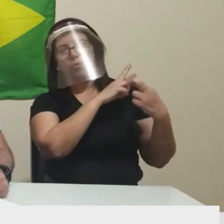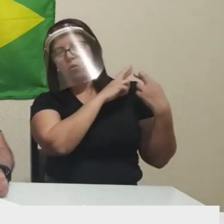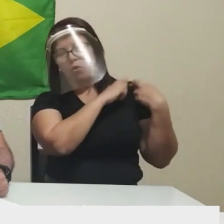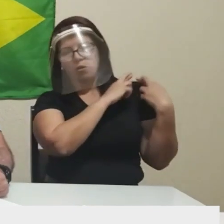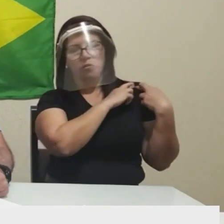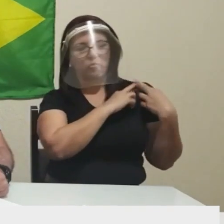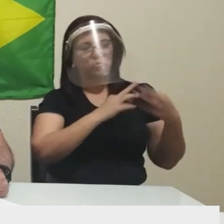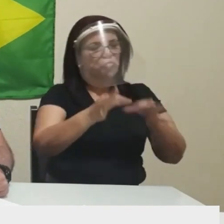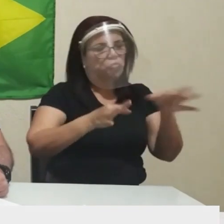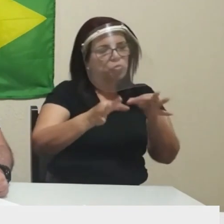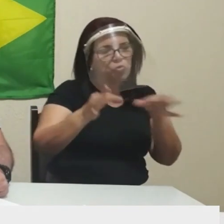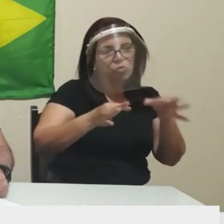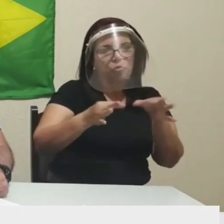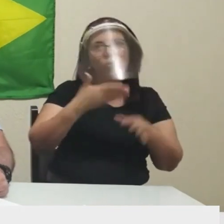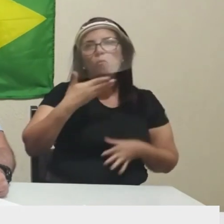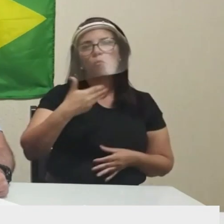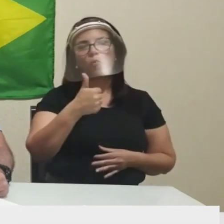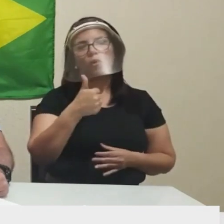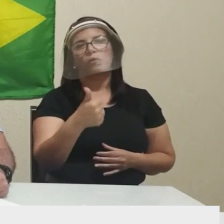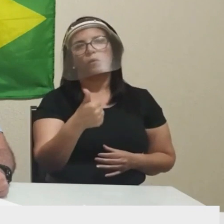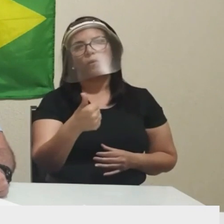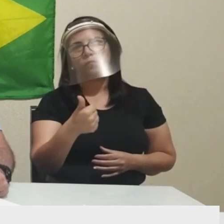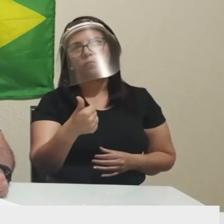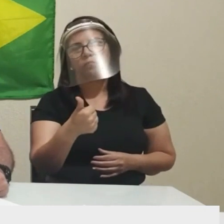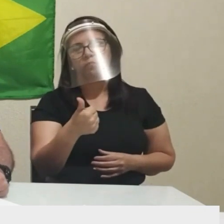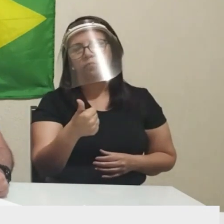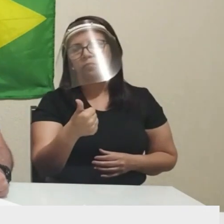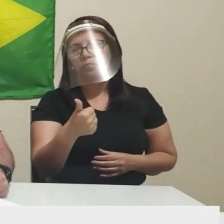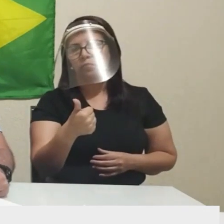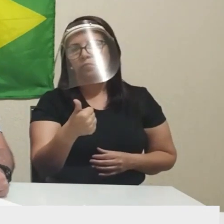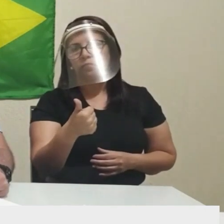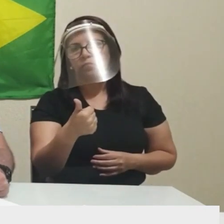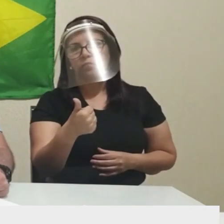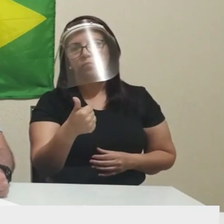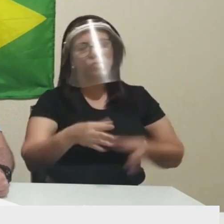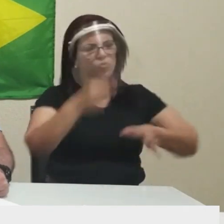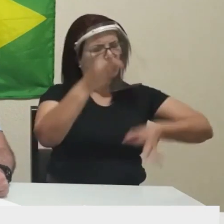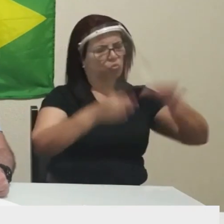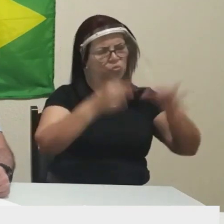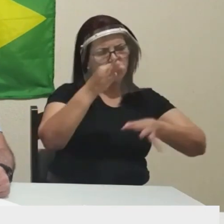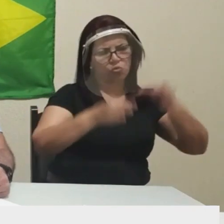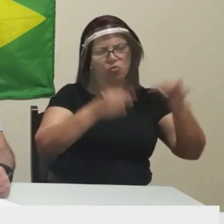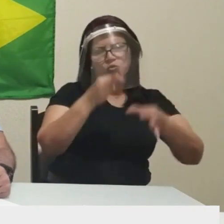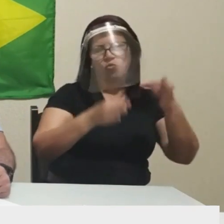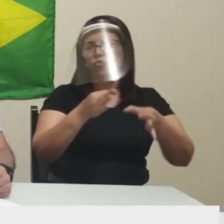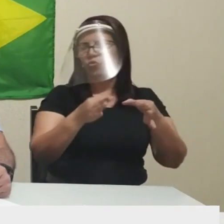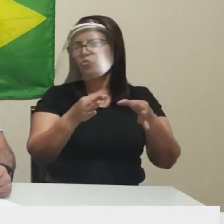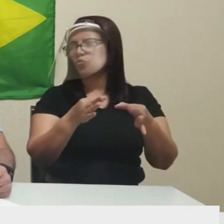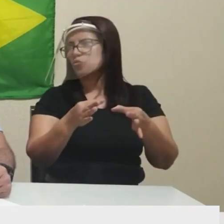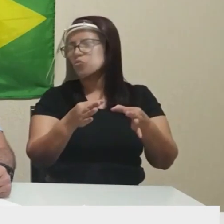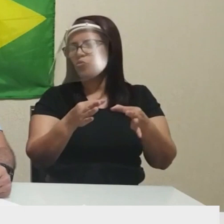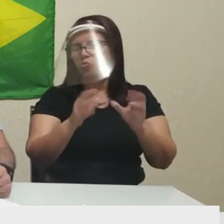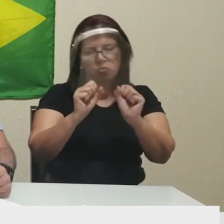projetos, melhorar. Agora, temos uma interferência, no meu entender, interferência assim, do judiciário bastante forte nessa